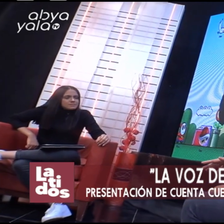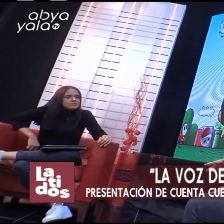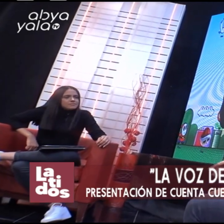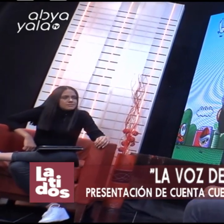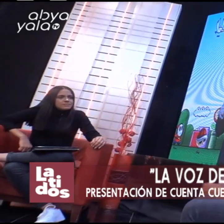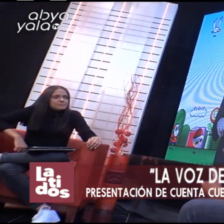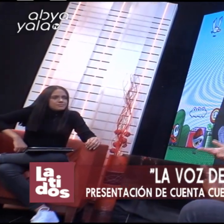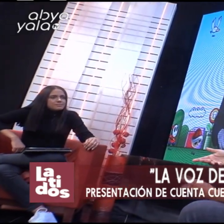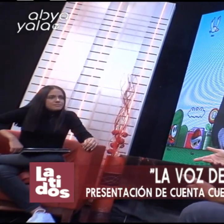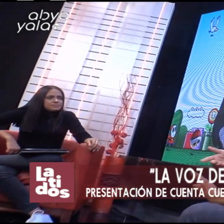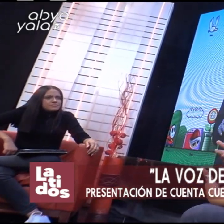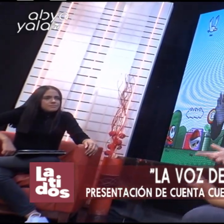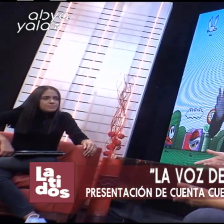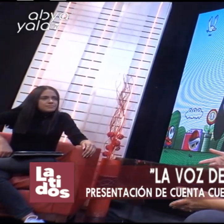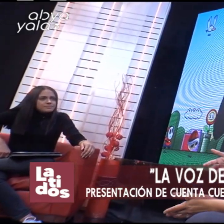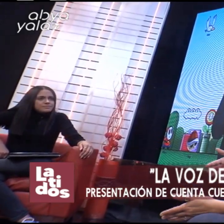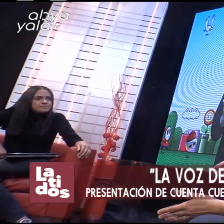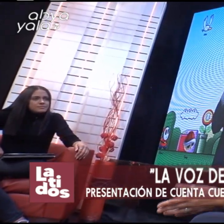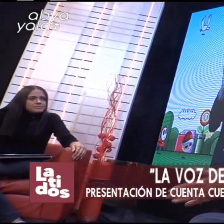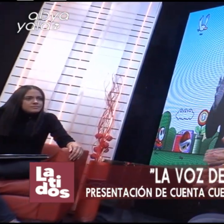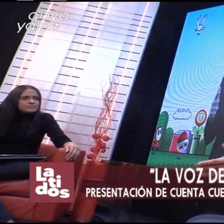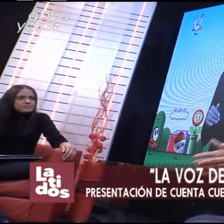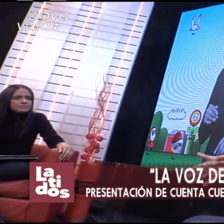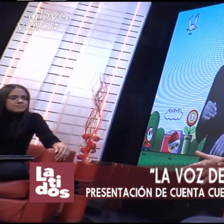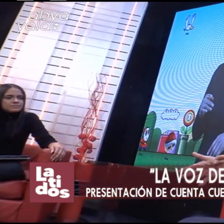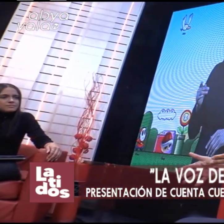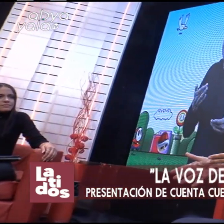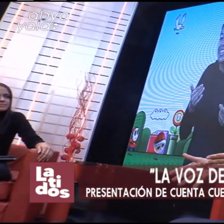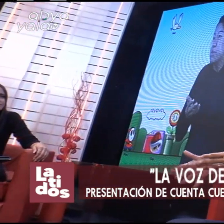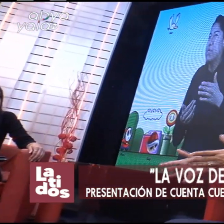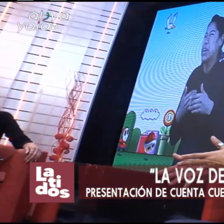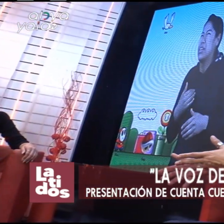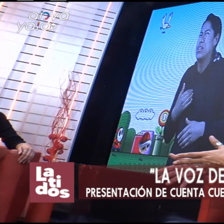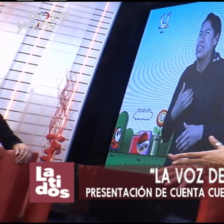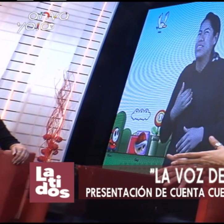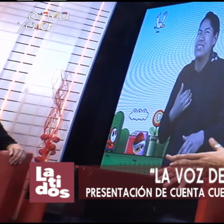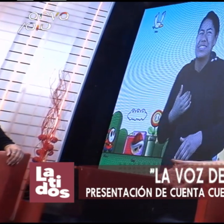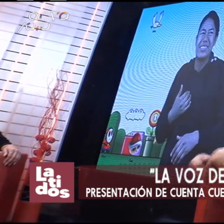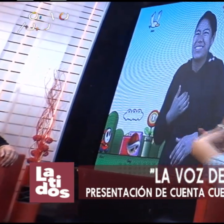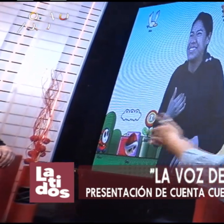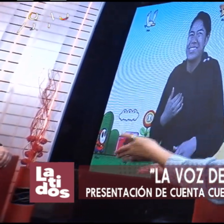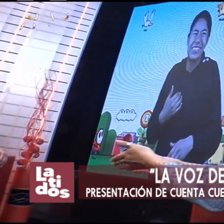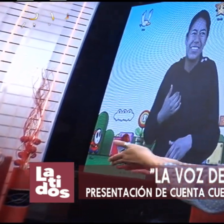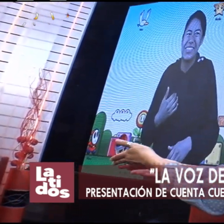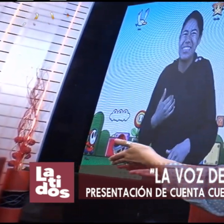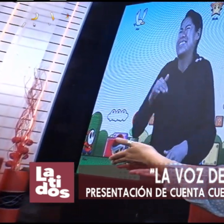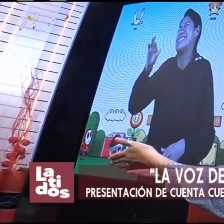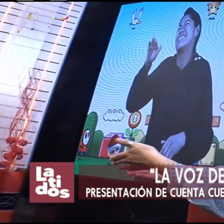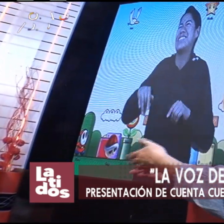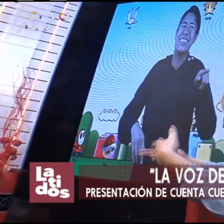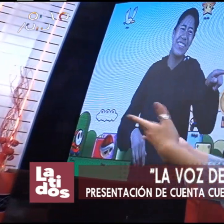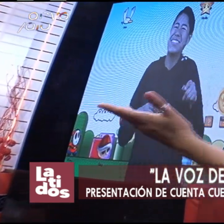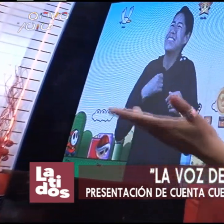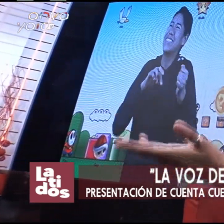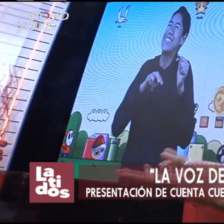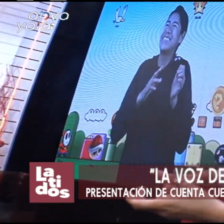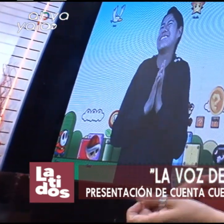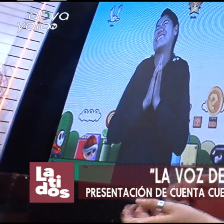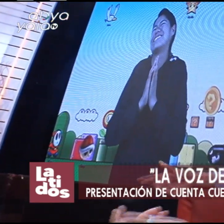poco la apuesta. Después de algunos años que hacíamos nosotros solo espectáculos, alguna vez algún sordo nos interpeló y dije, ¿por qué nosotros no contamos,